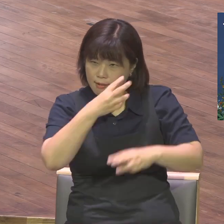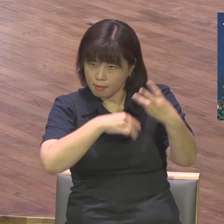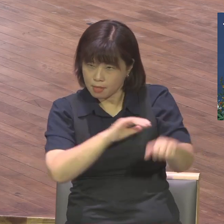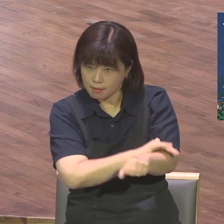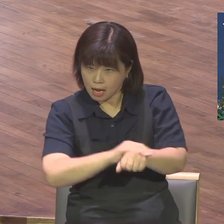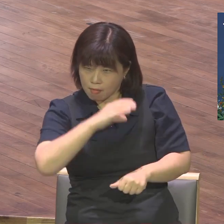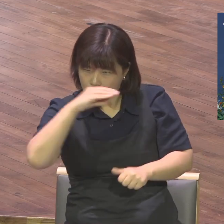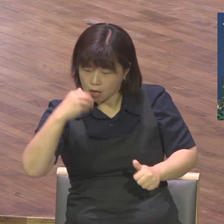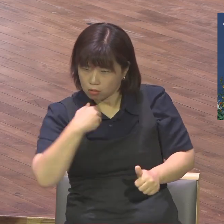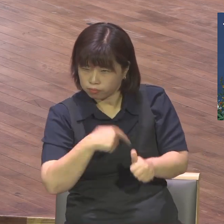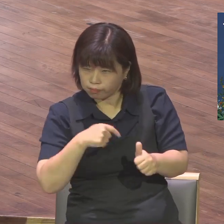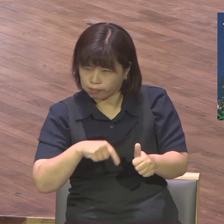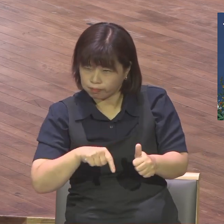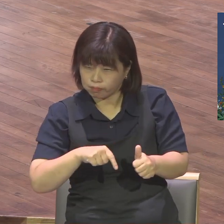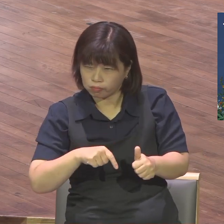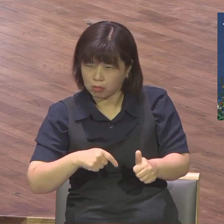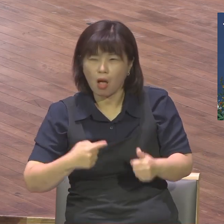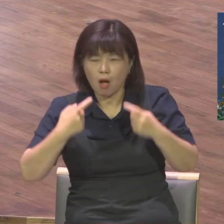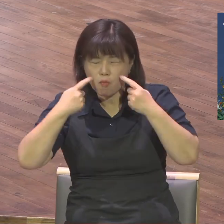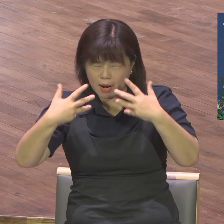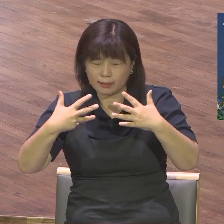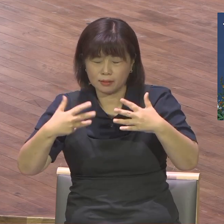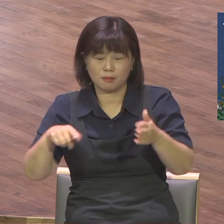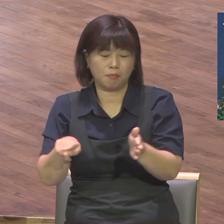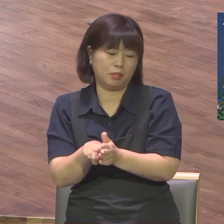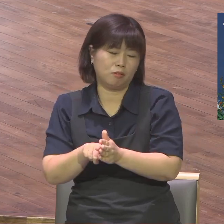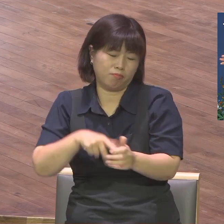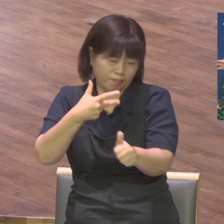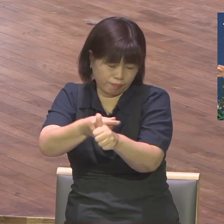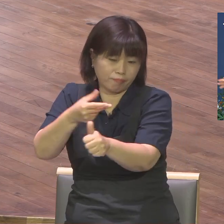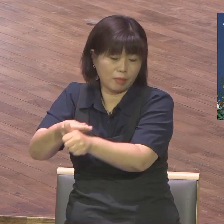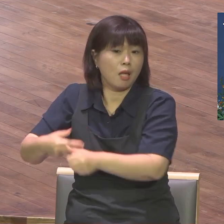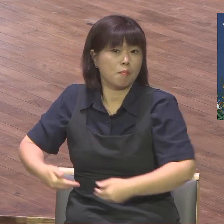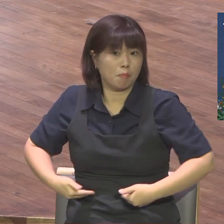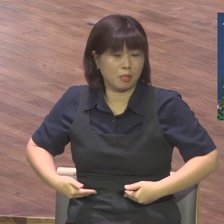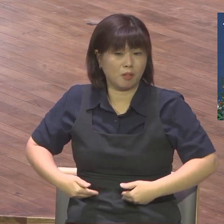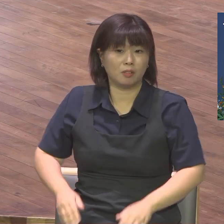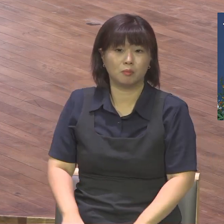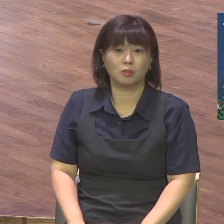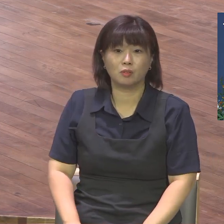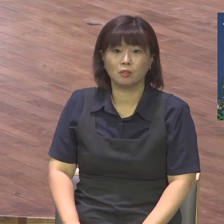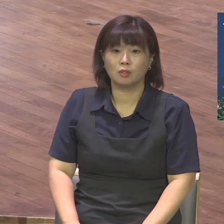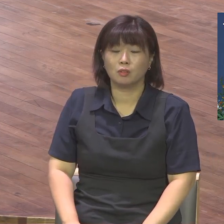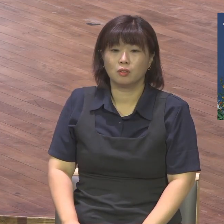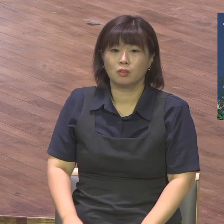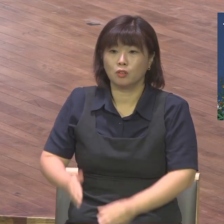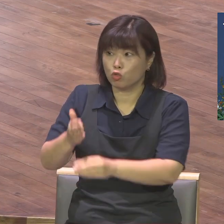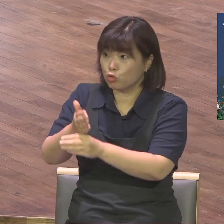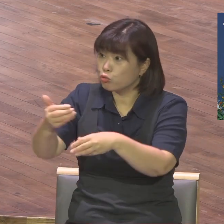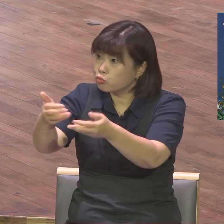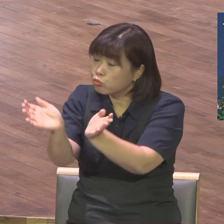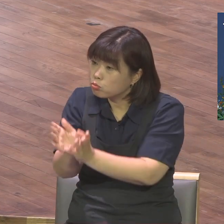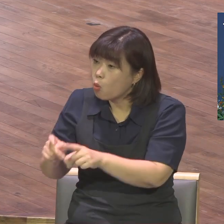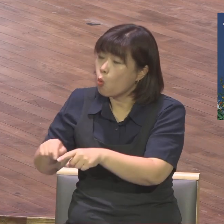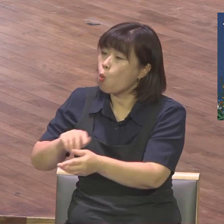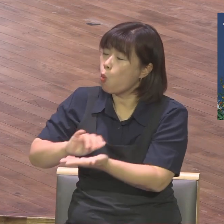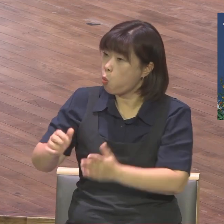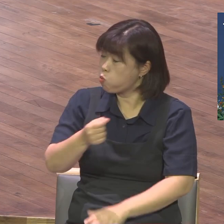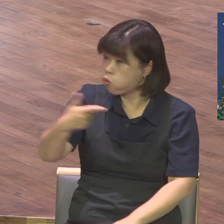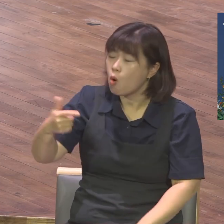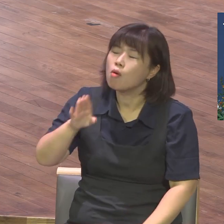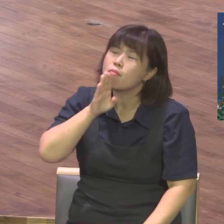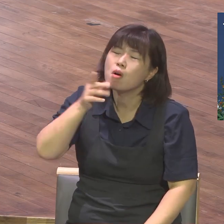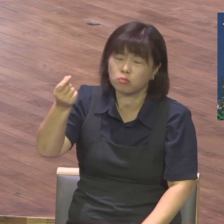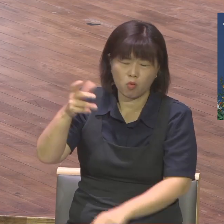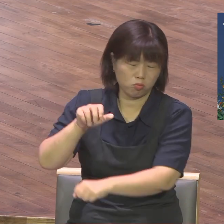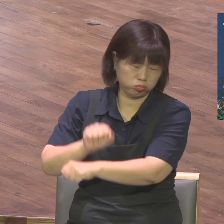영적 지각 변동을 이렇게 해야 된다. 중등부가 지금 보세요. 중등부 적은 숫자 아닙니다. 그런데 이거 안 된단 말이에요.